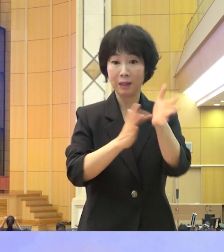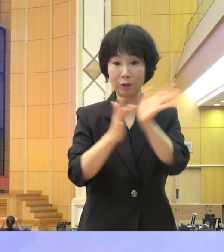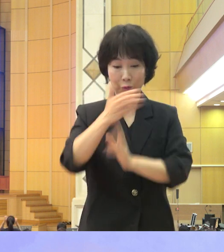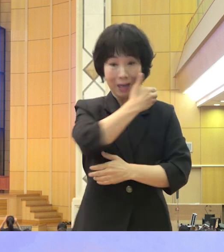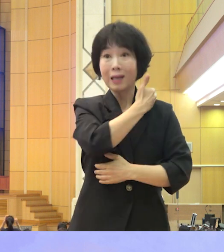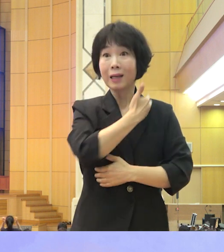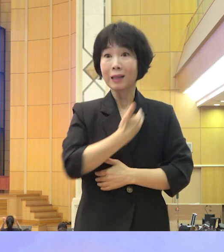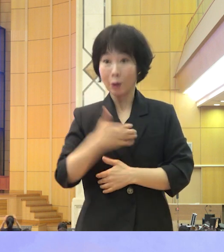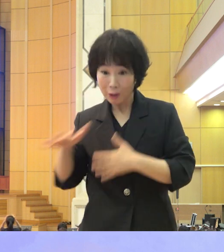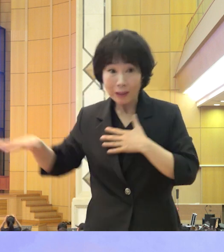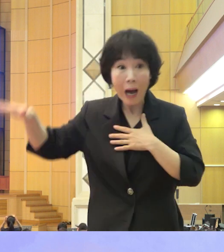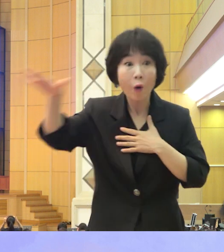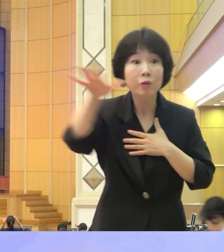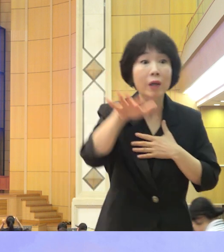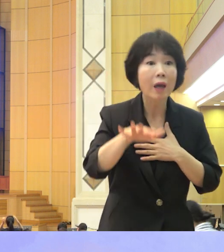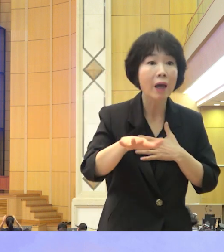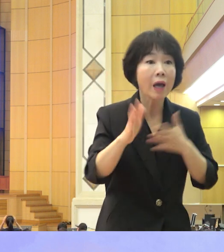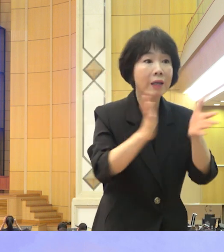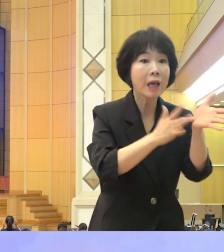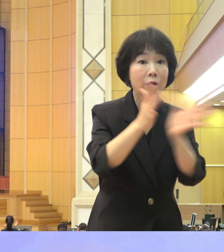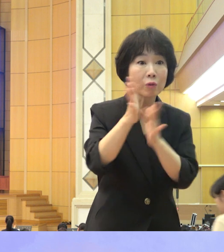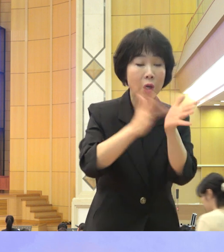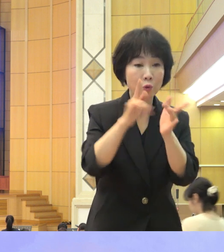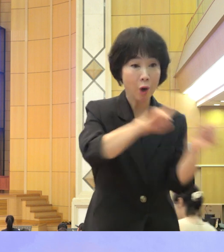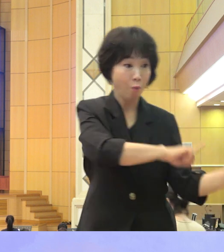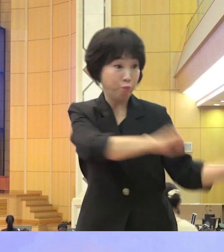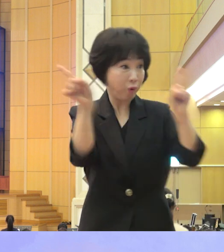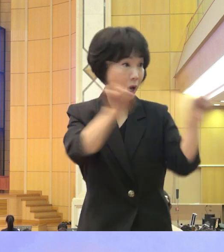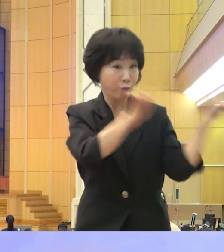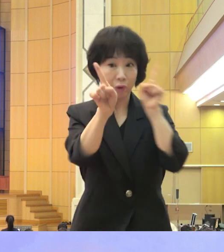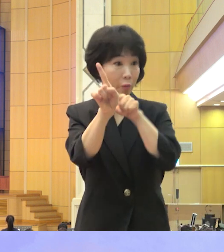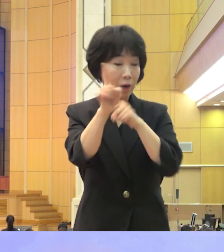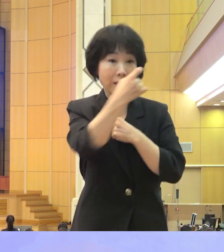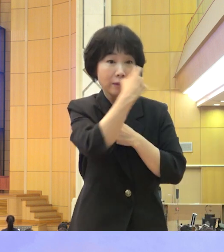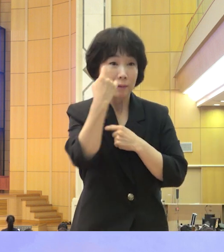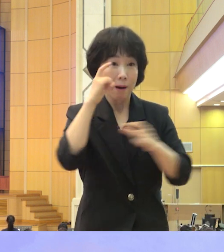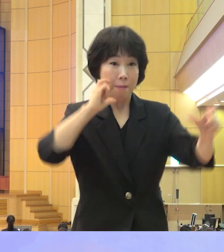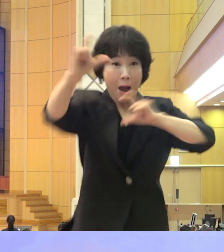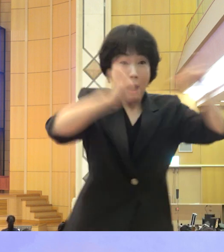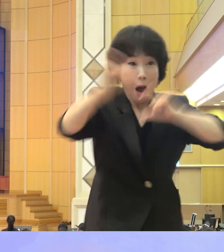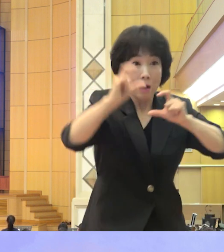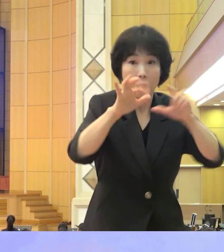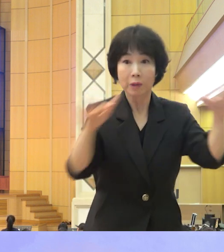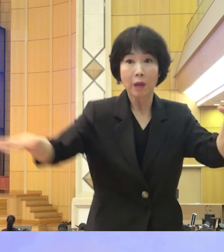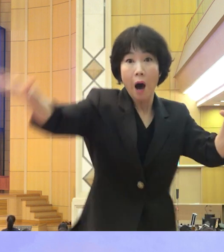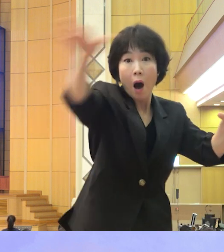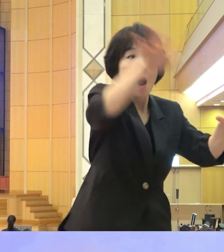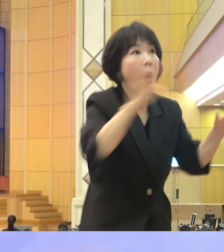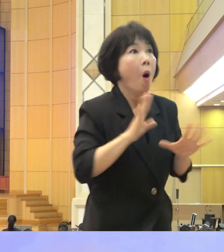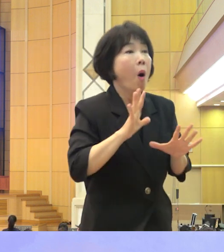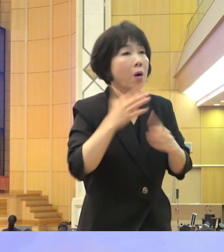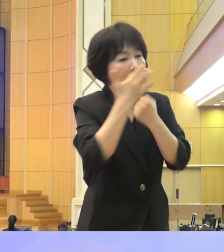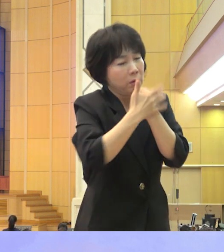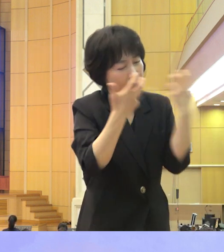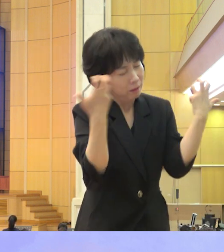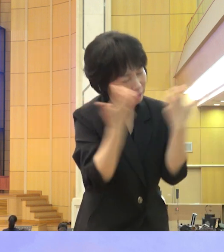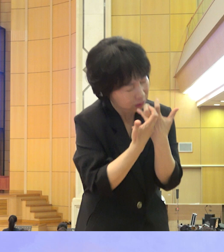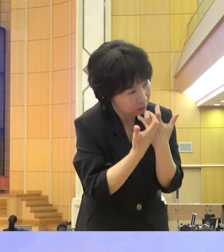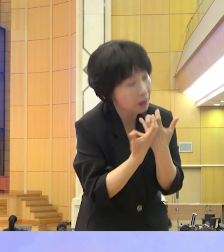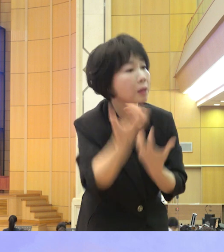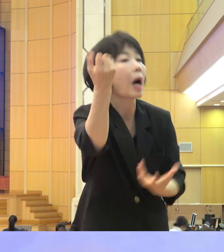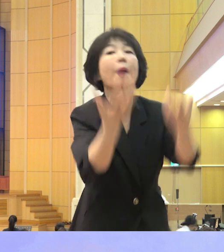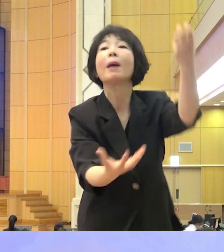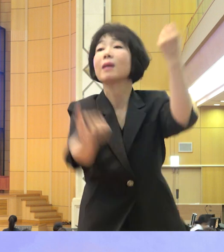개정판에는 증언하니, 부활을 증언하니 무리가 큰 은혜를 받아.